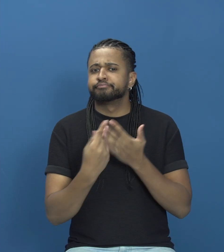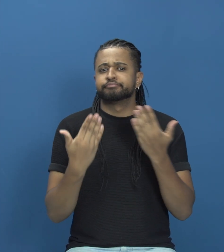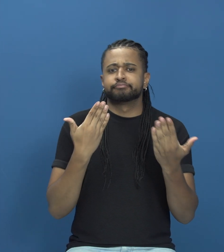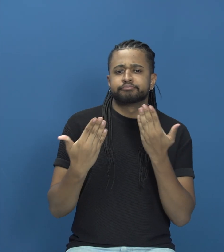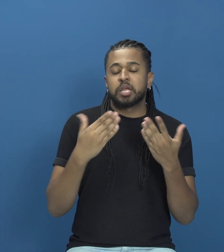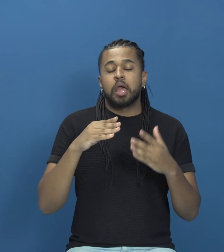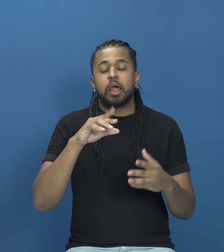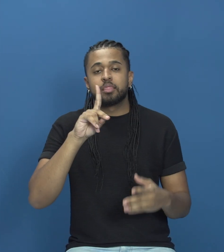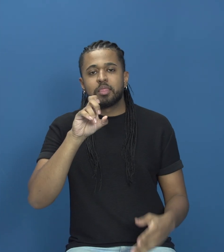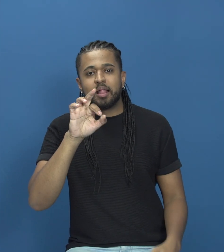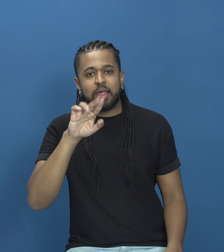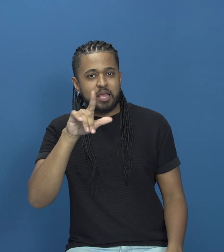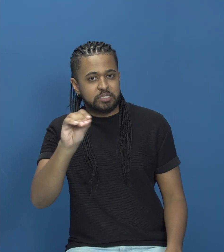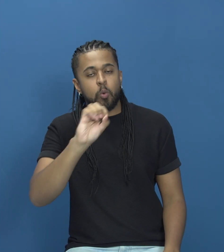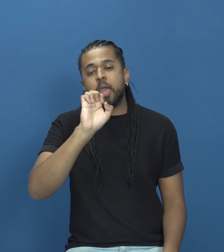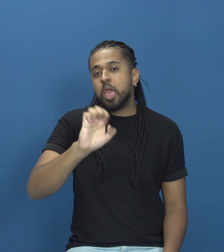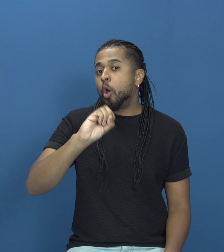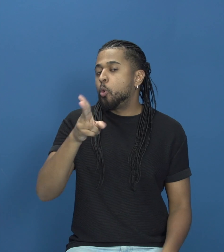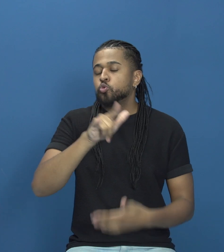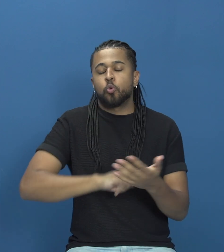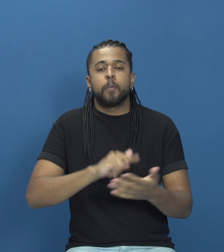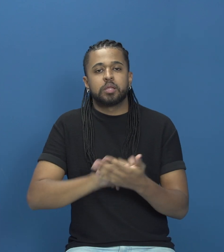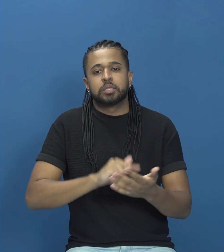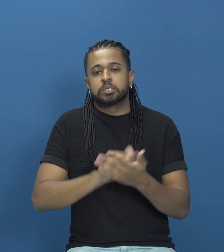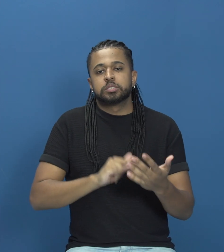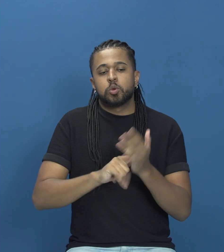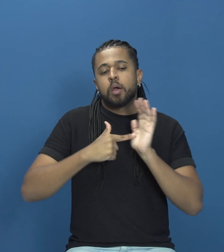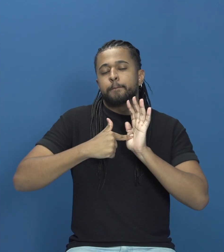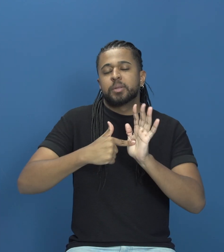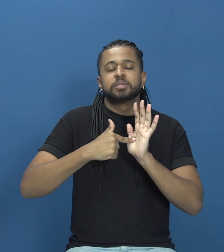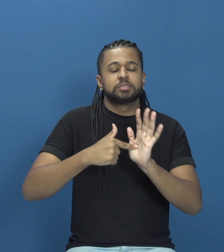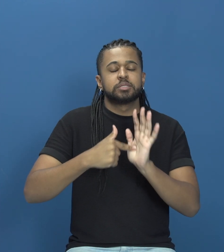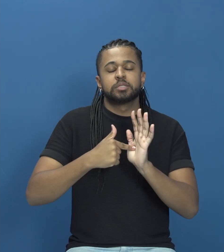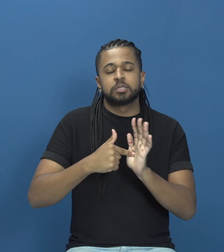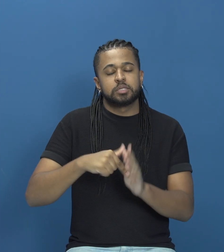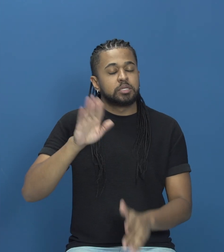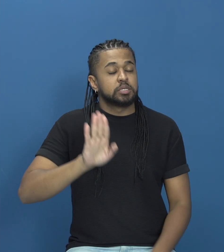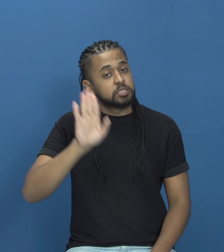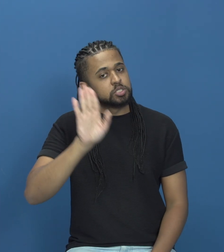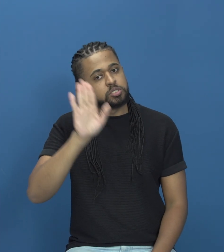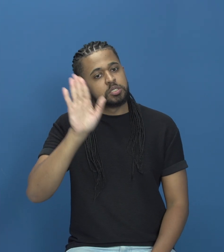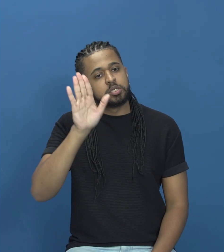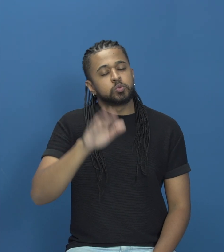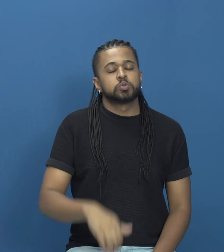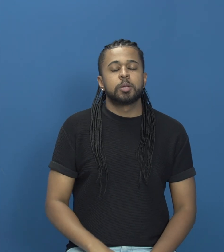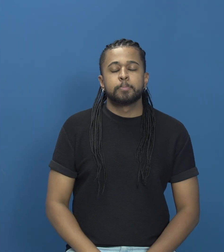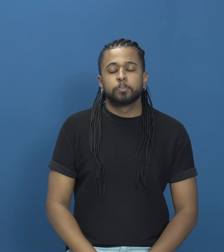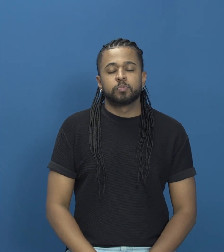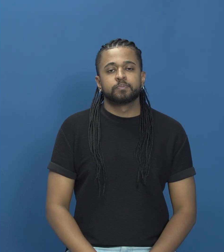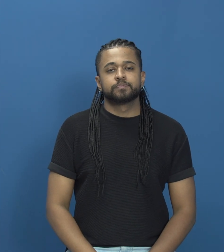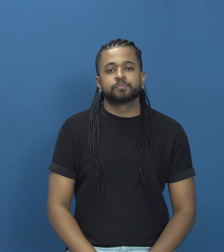nas declarações e/ou documentações apresentadas pelos candidatos, pelas candidatas.